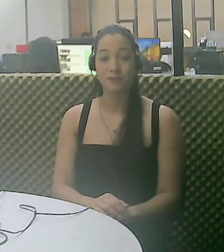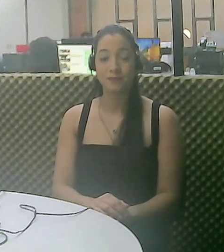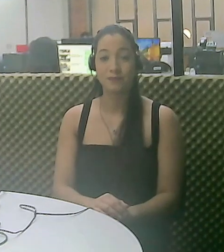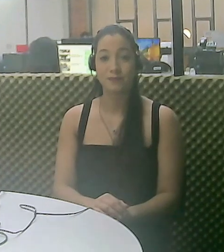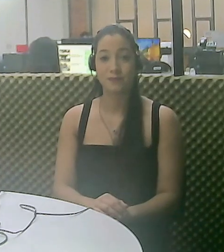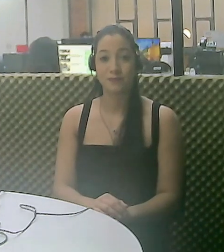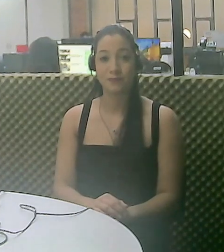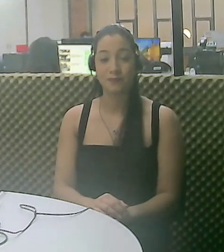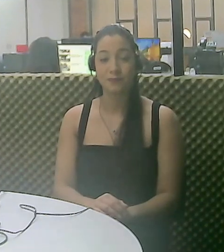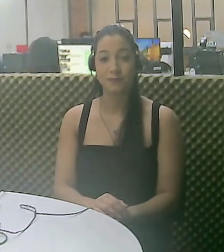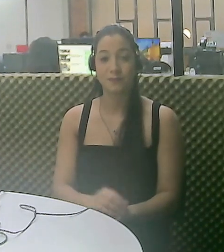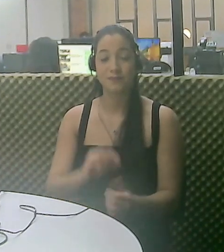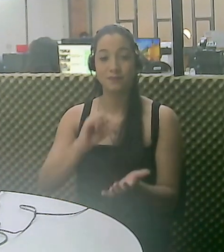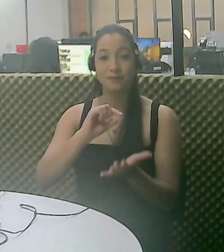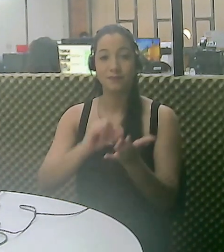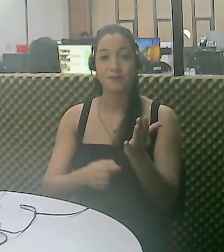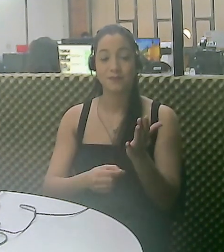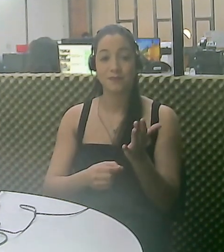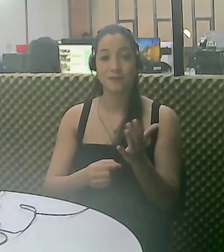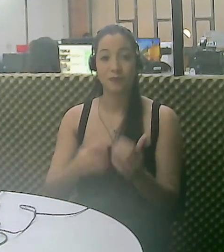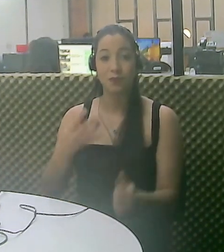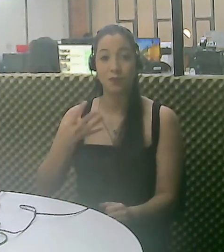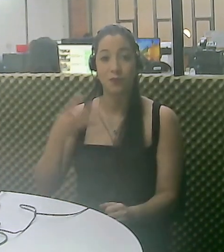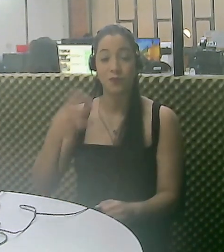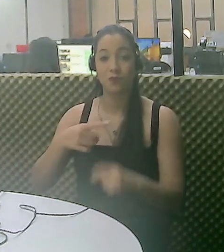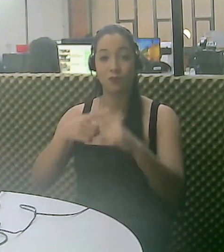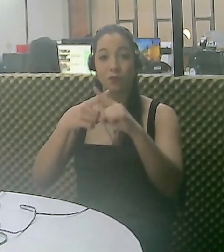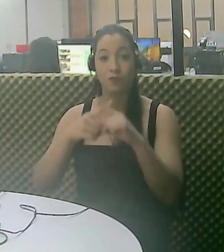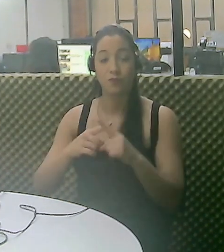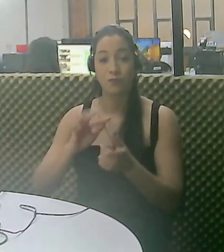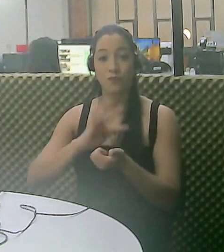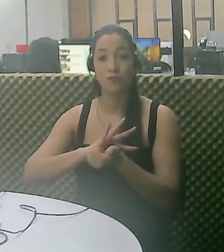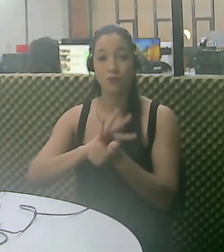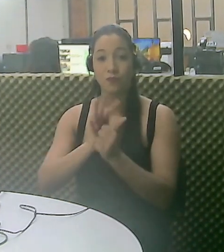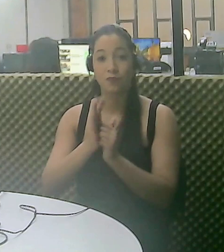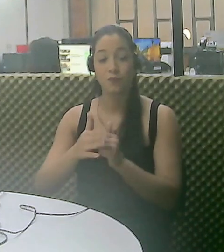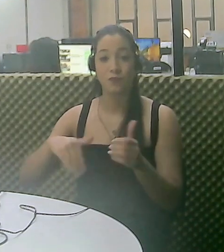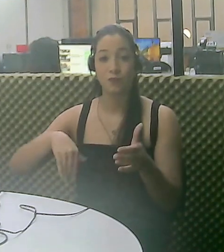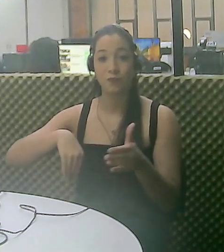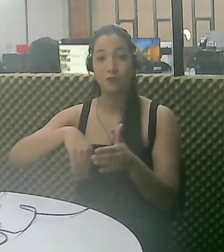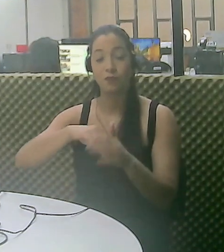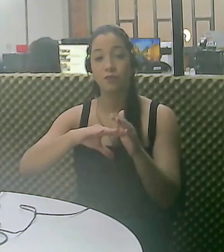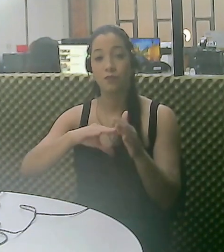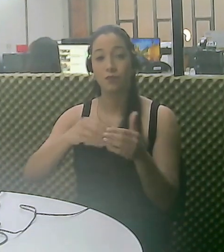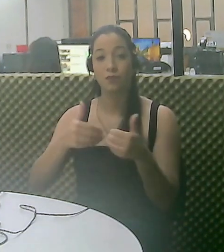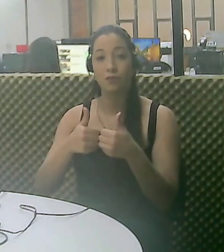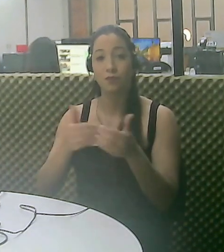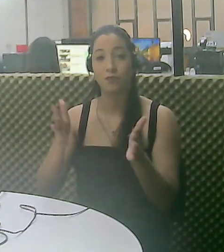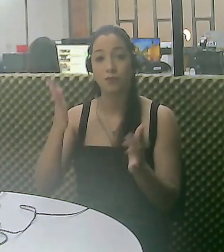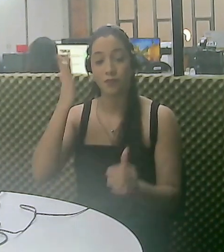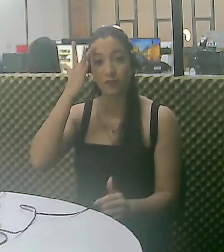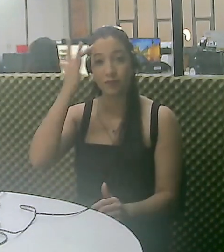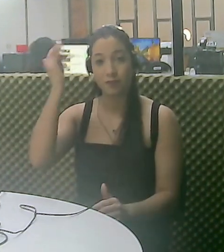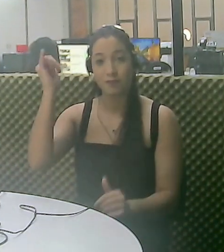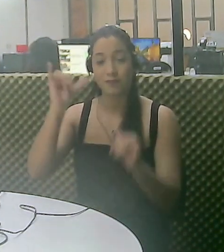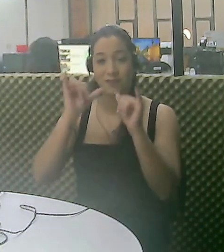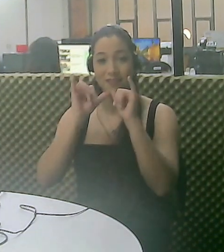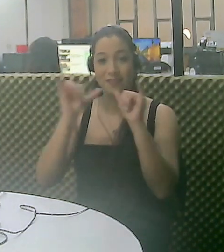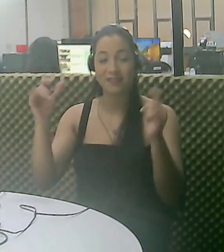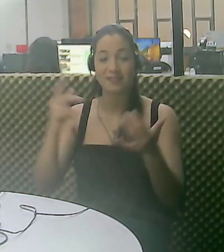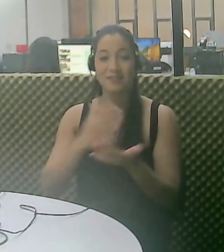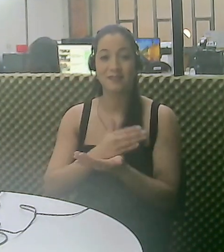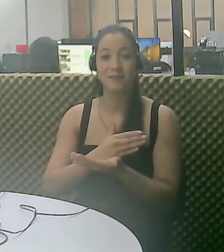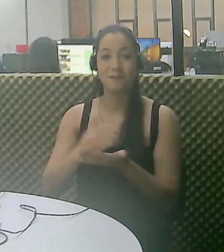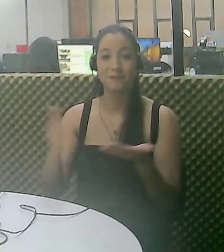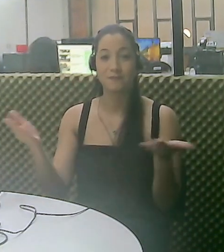E ainda, inscrições para a 4ª Copa Futel de Futebol de Campo Master serão abertas amanhã. Essas e